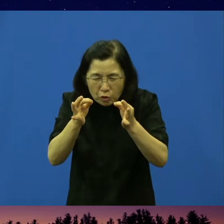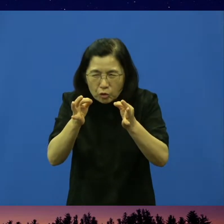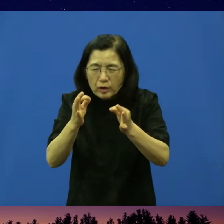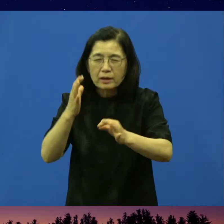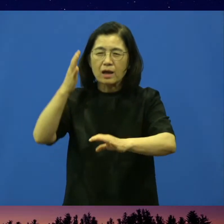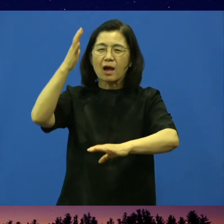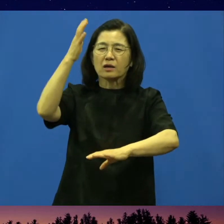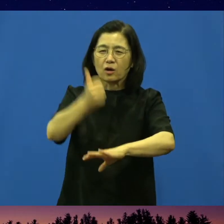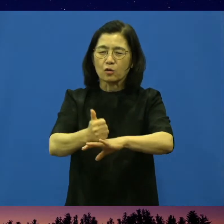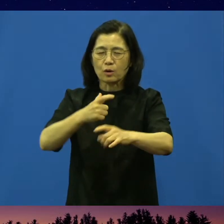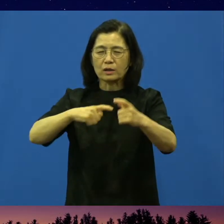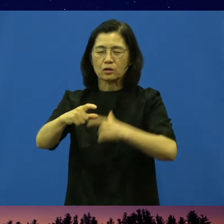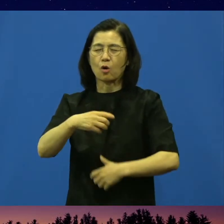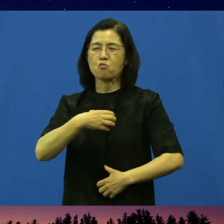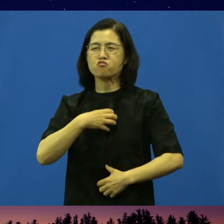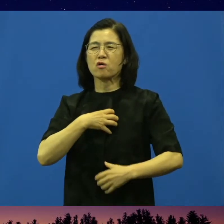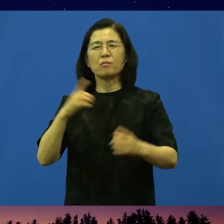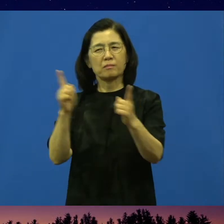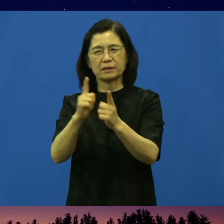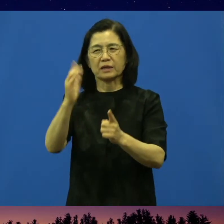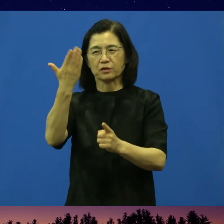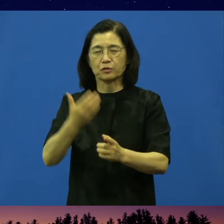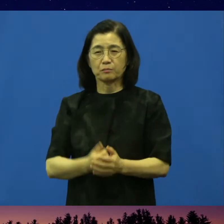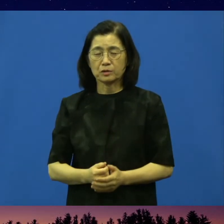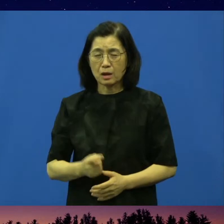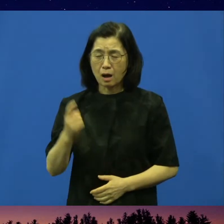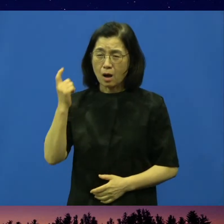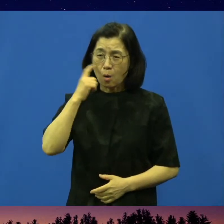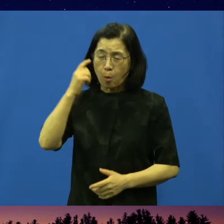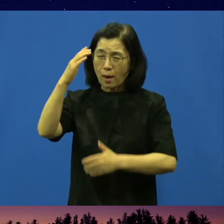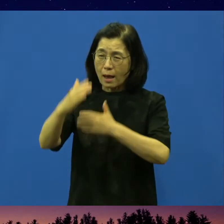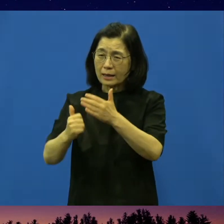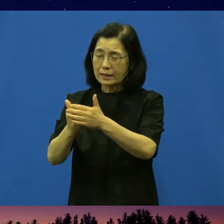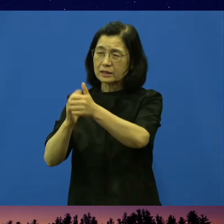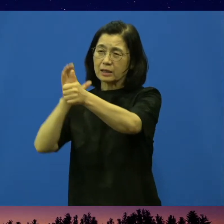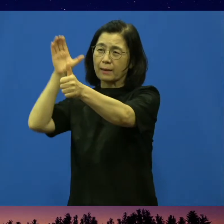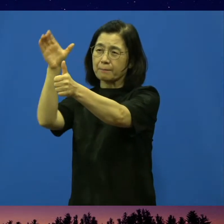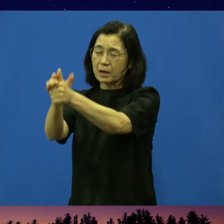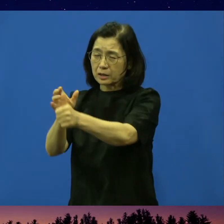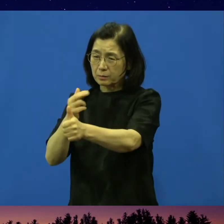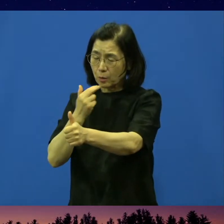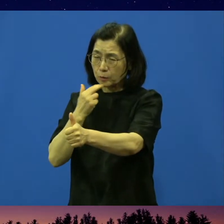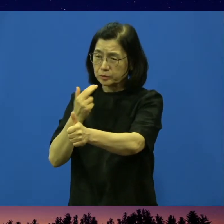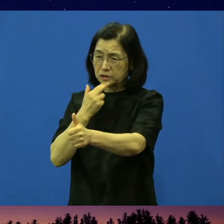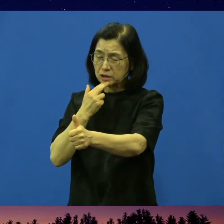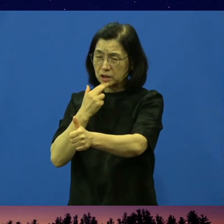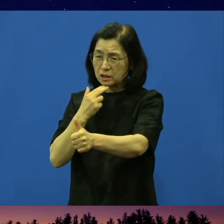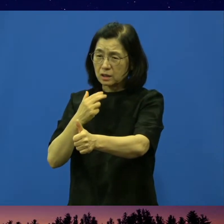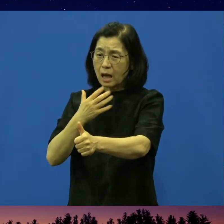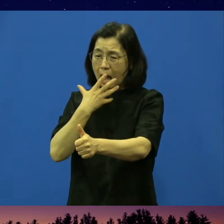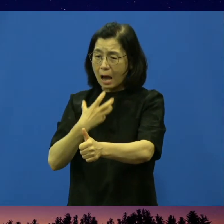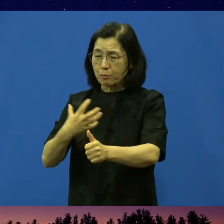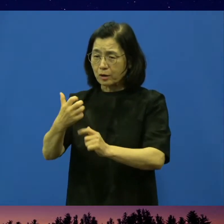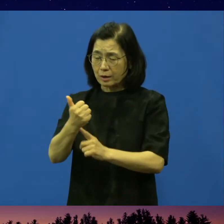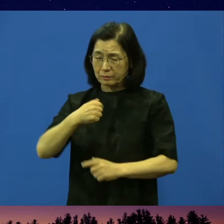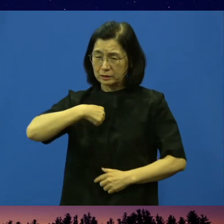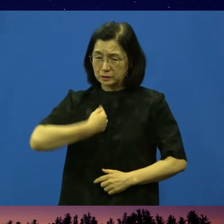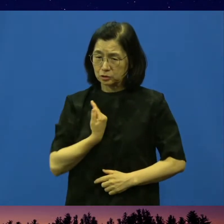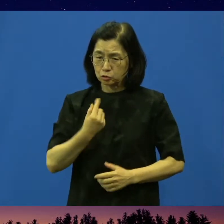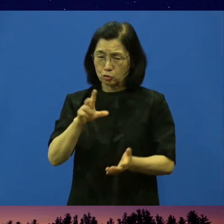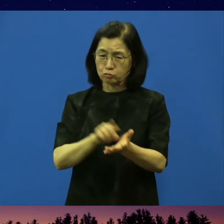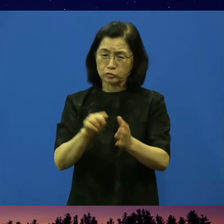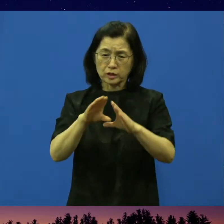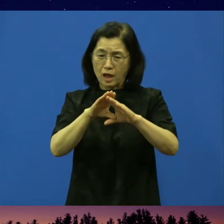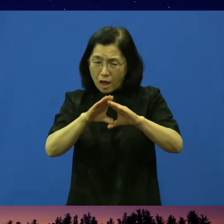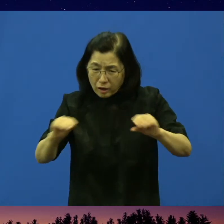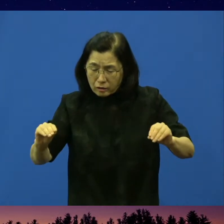너가 나를 신뢰하고 나에게 맡기지 않고 너의 무리를 쓰고 너의 잔무리를 굴리고 너가 스스로의 안정을 추구해 가지 말라는